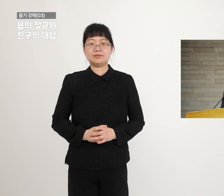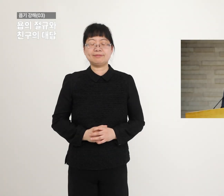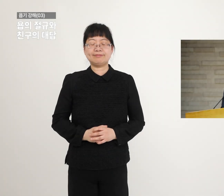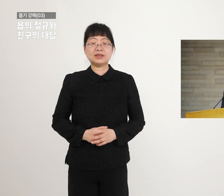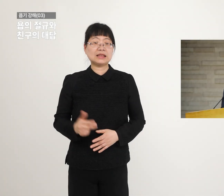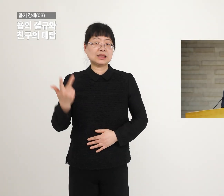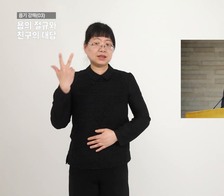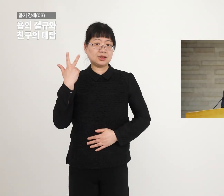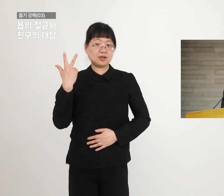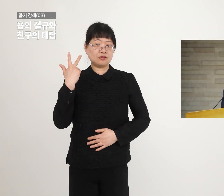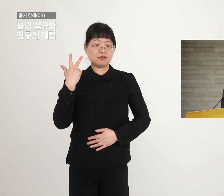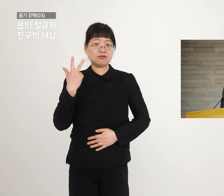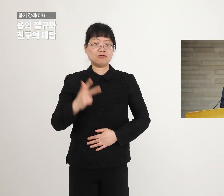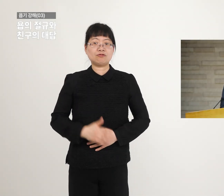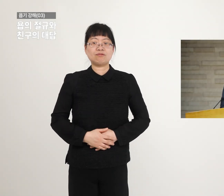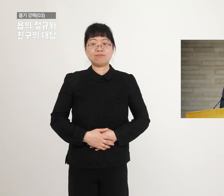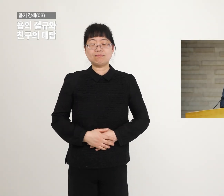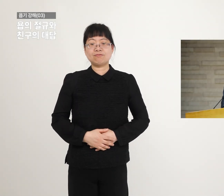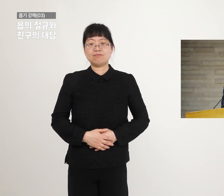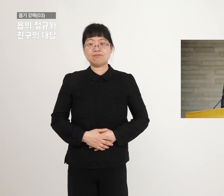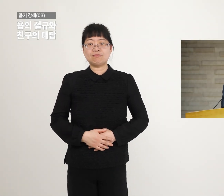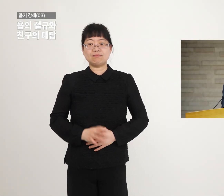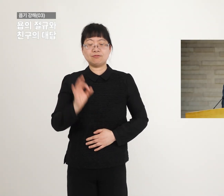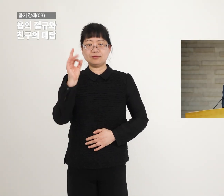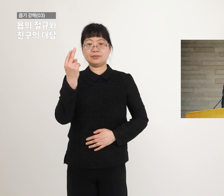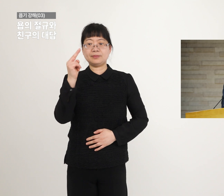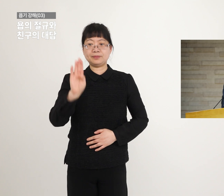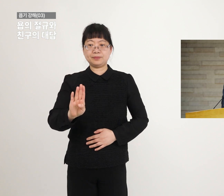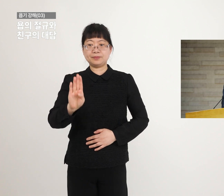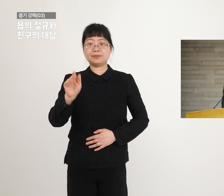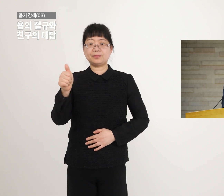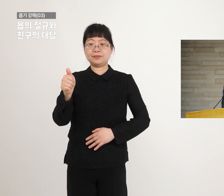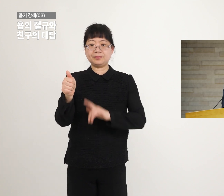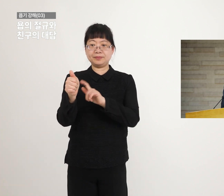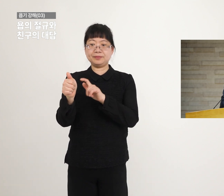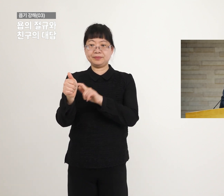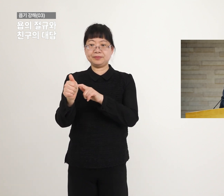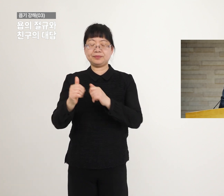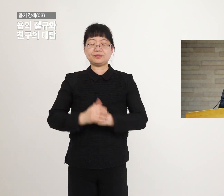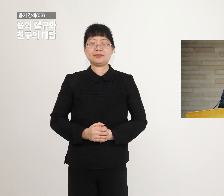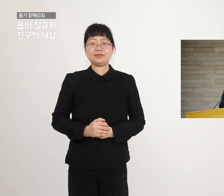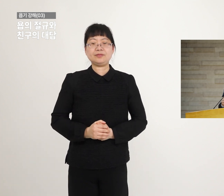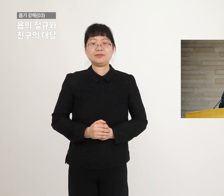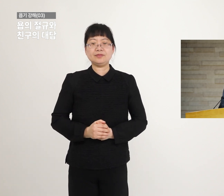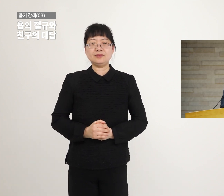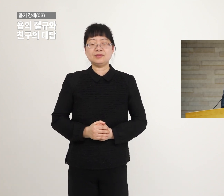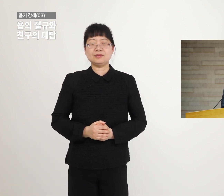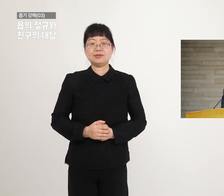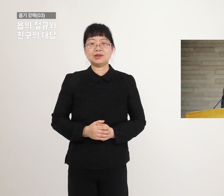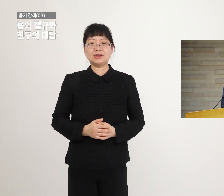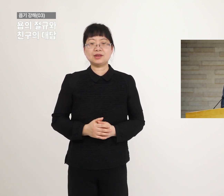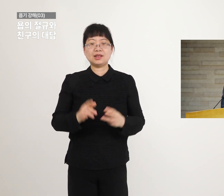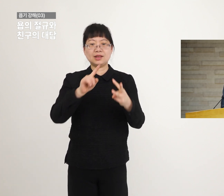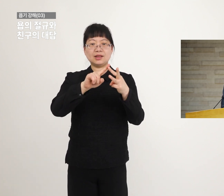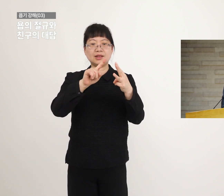우리 지난주는 욥이 세 개의 울타리